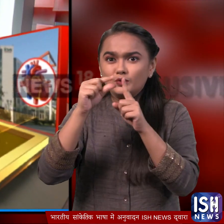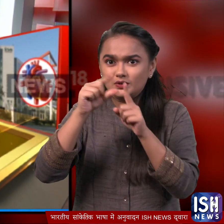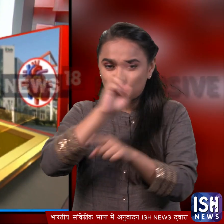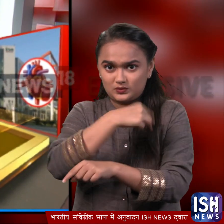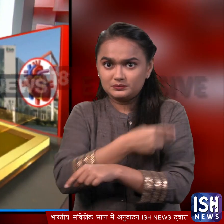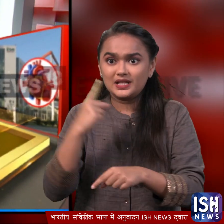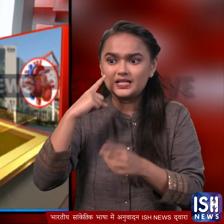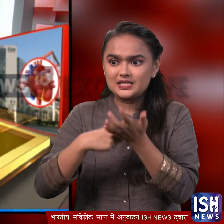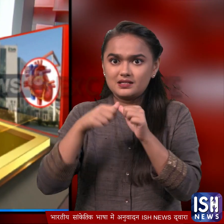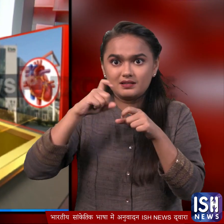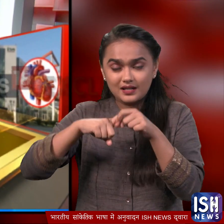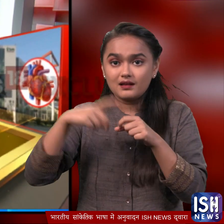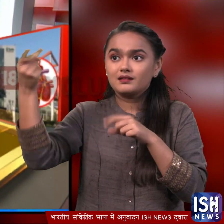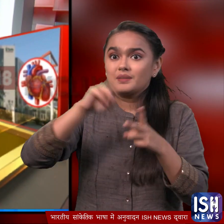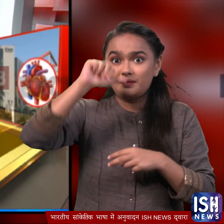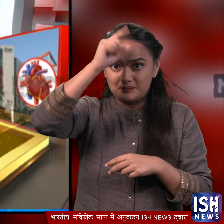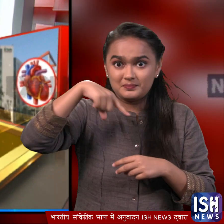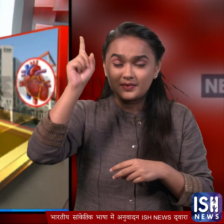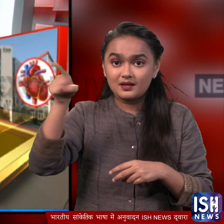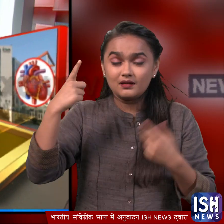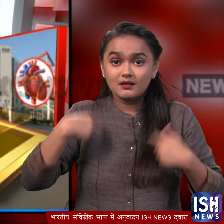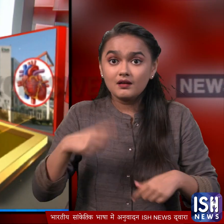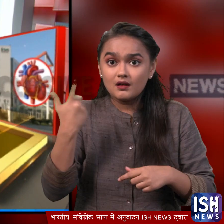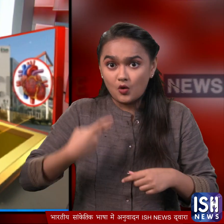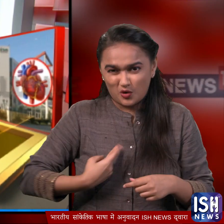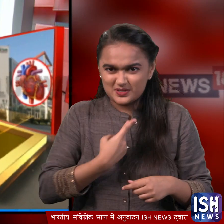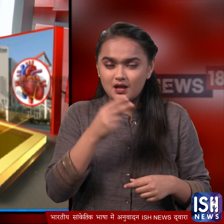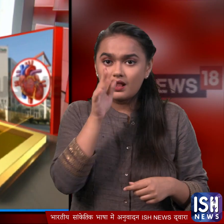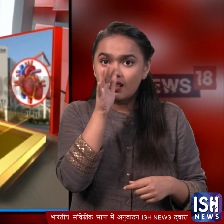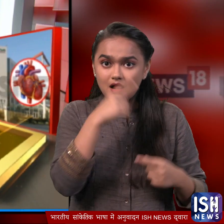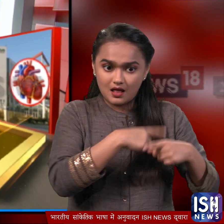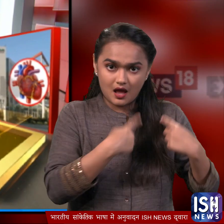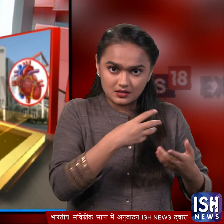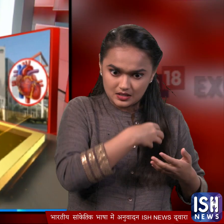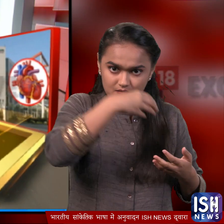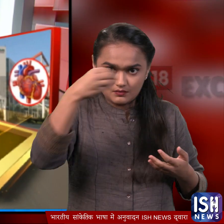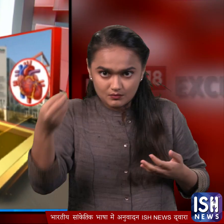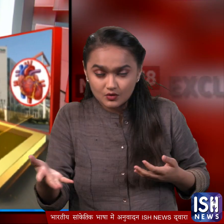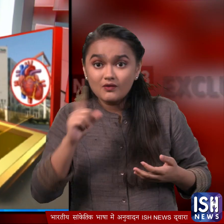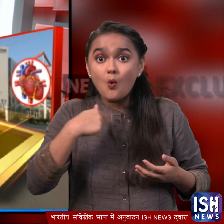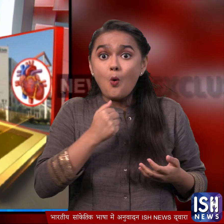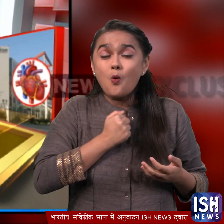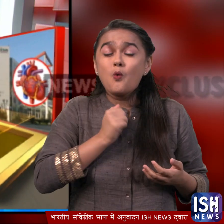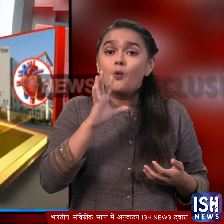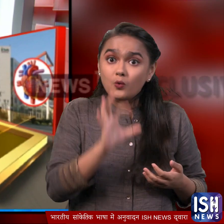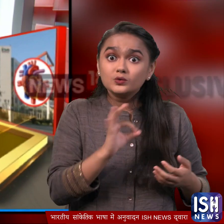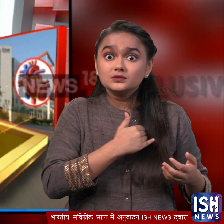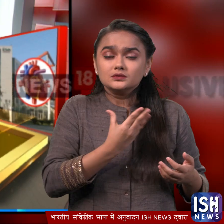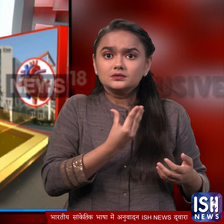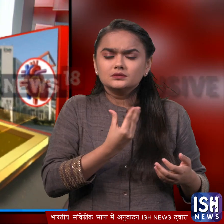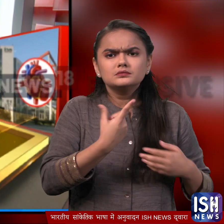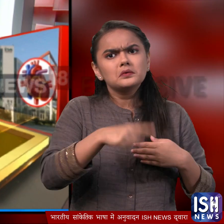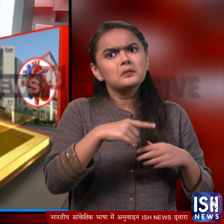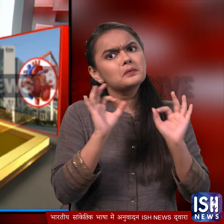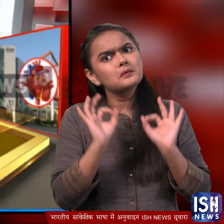सर्जरी हुई, जिसमें इराक से भारत आए एक मरीज का ऑपरेशन करके उसका आर्टिफिशियल हार्ट हटा दिया गया और फिर भी उसका असली दिल आराम